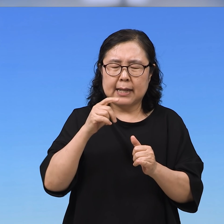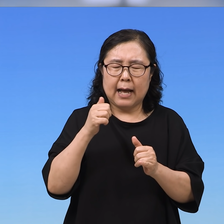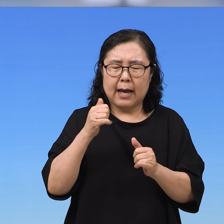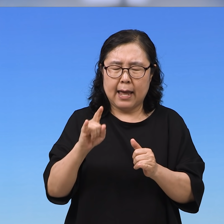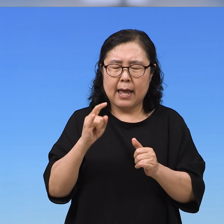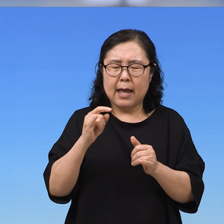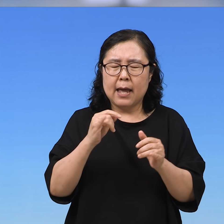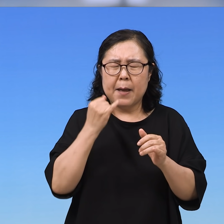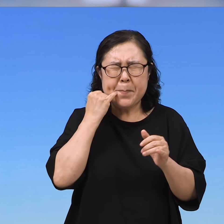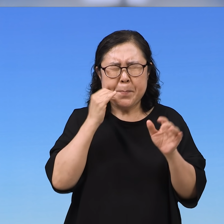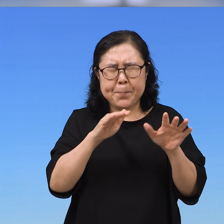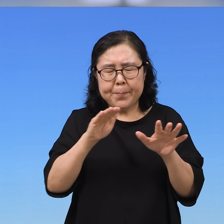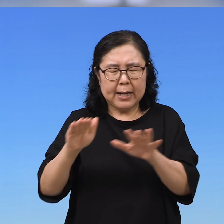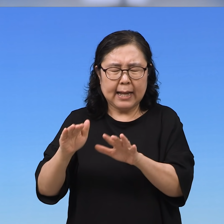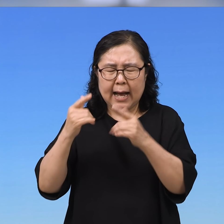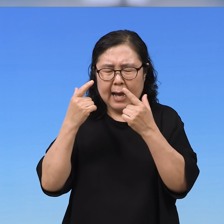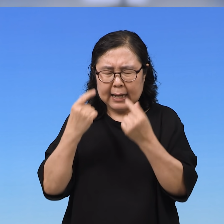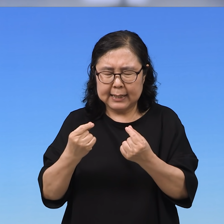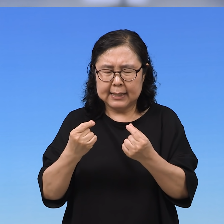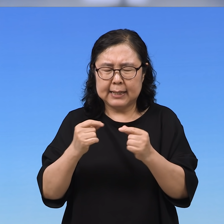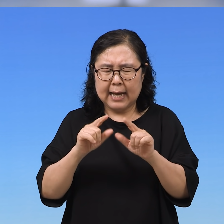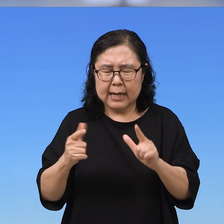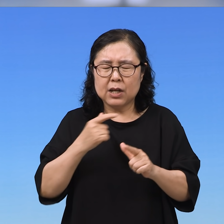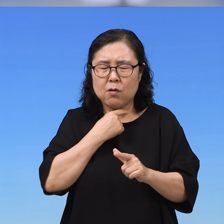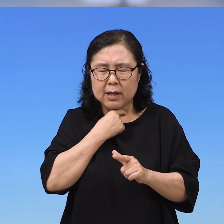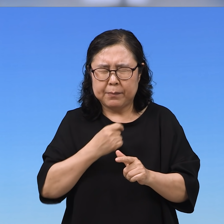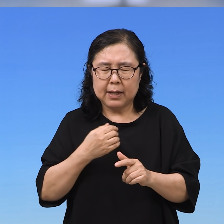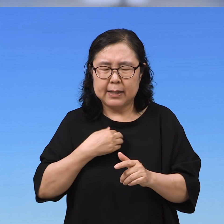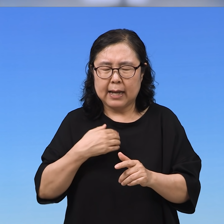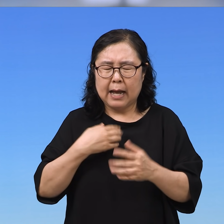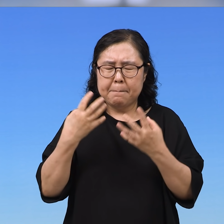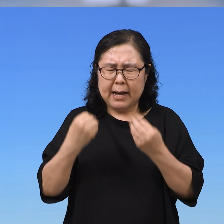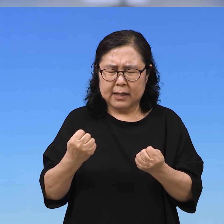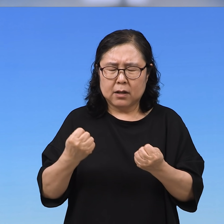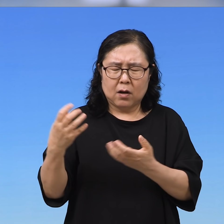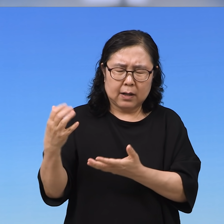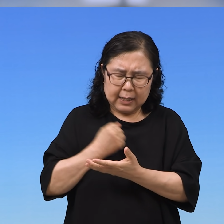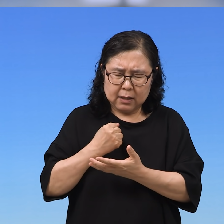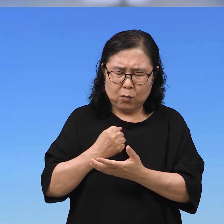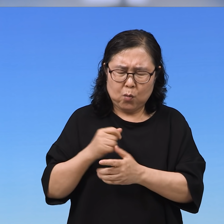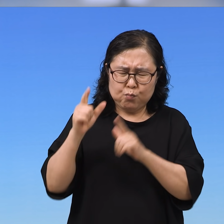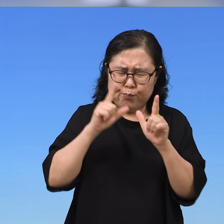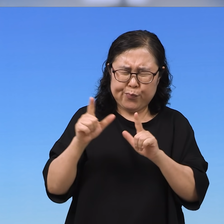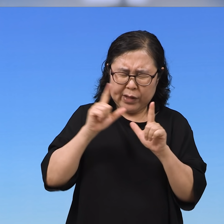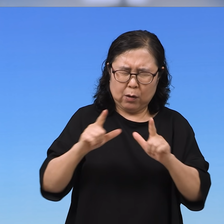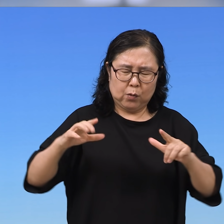원합니다. 많은 것을 가지고 누리고 있다고 자랑은 하지만